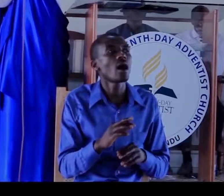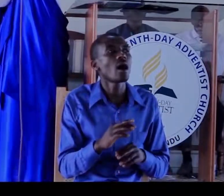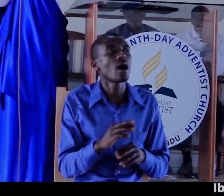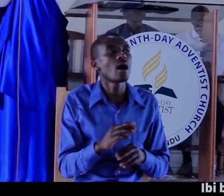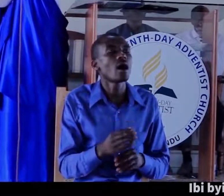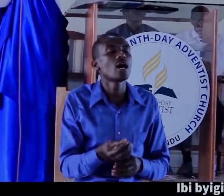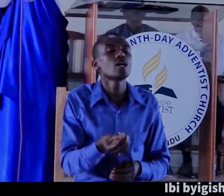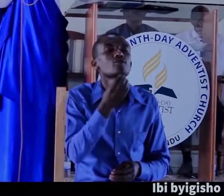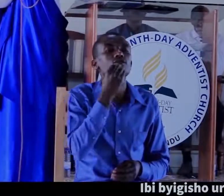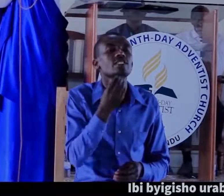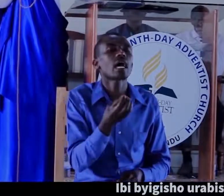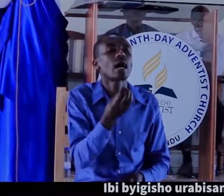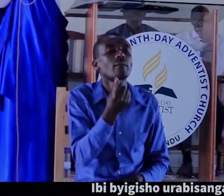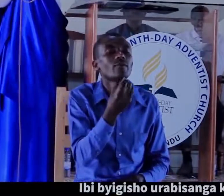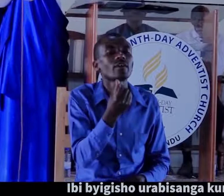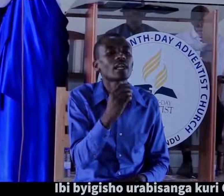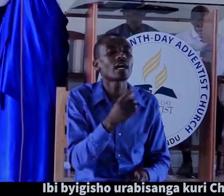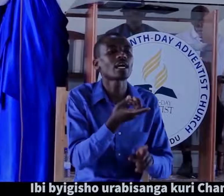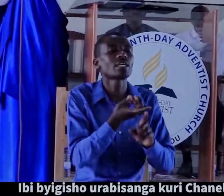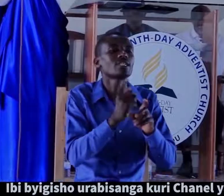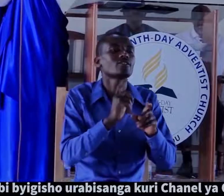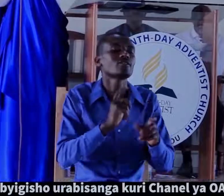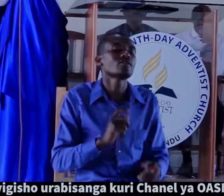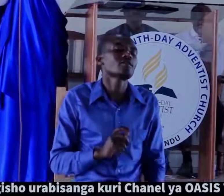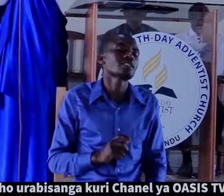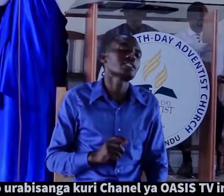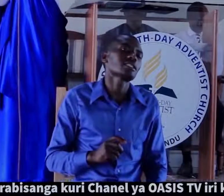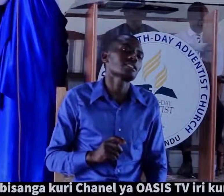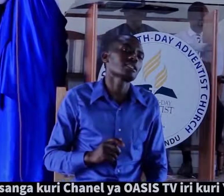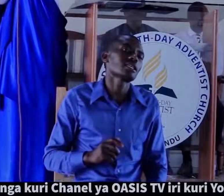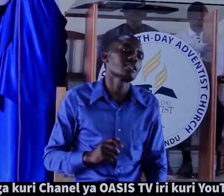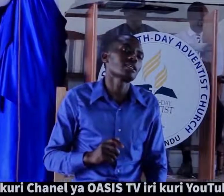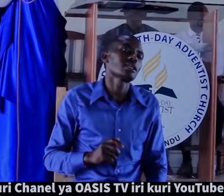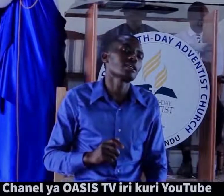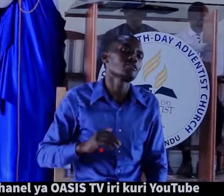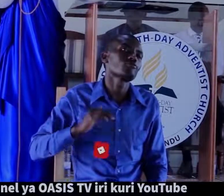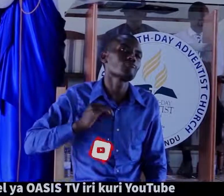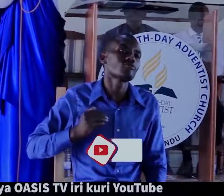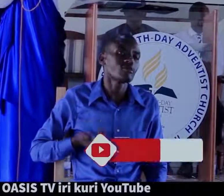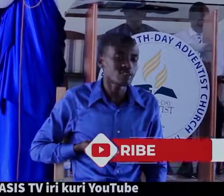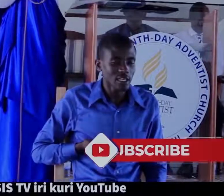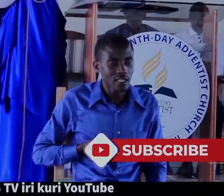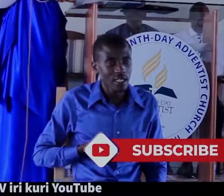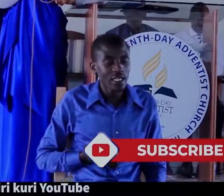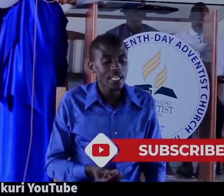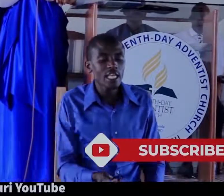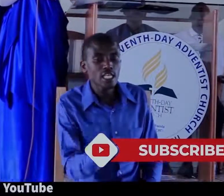mwebwe aho urubugemere mbasezerewe indyo y'umugore ni indyo ivuga